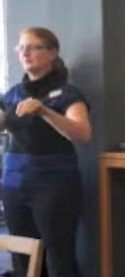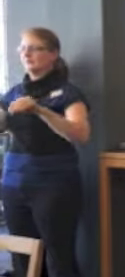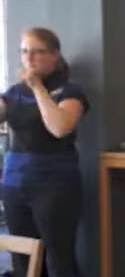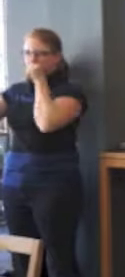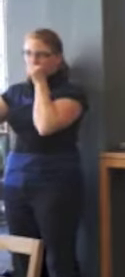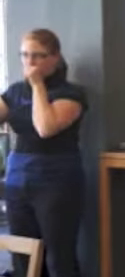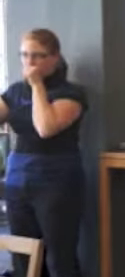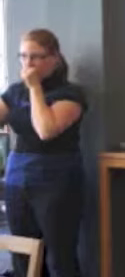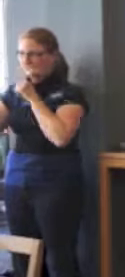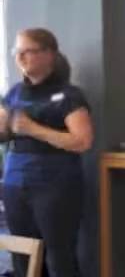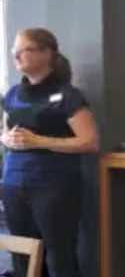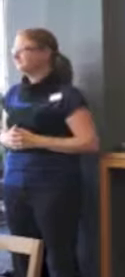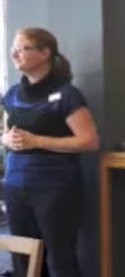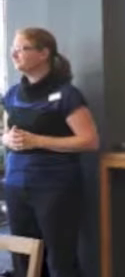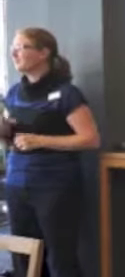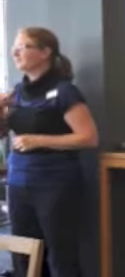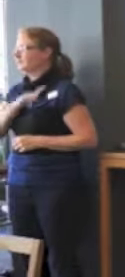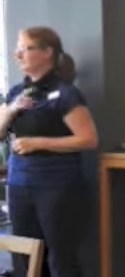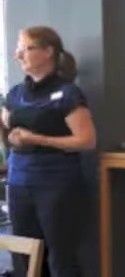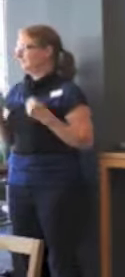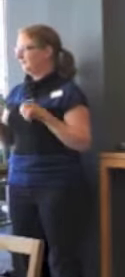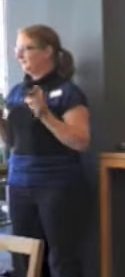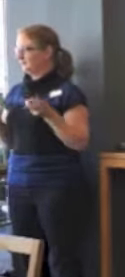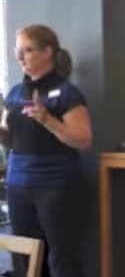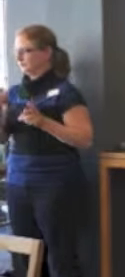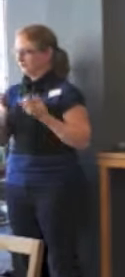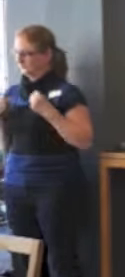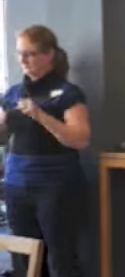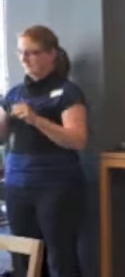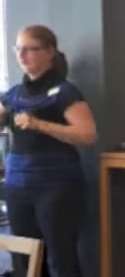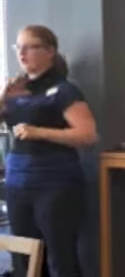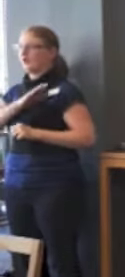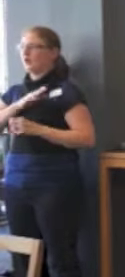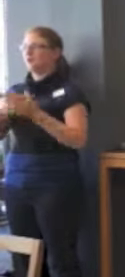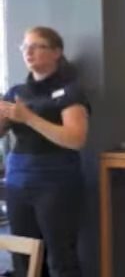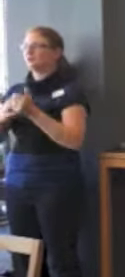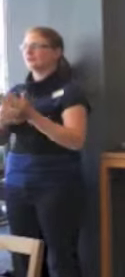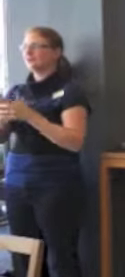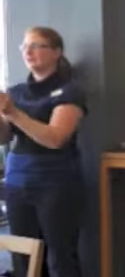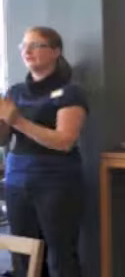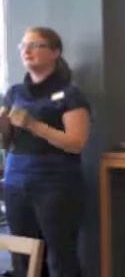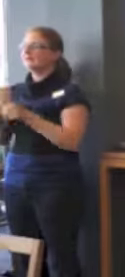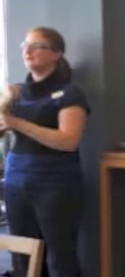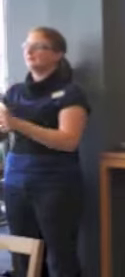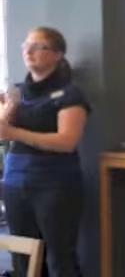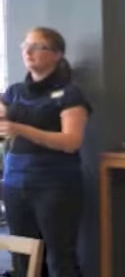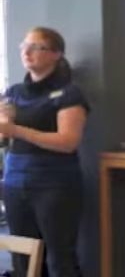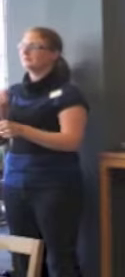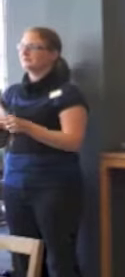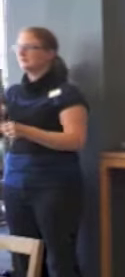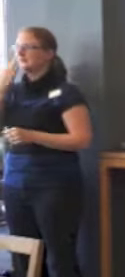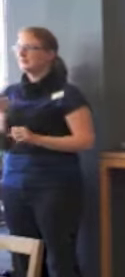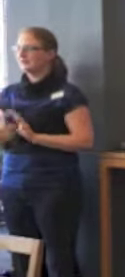redovisningsfirmor. Det är väldigt viktigt att de här verksamheterna har sysselsatt jobb så att säga, som kan ge mycket